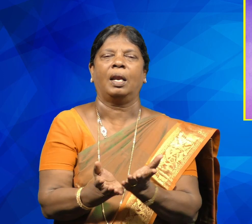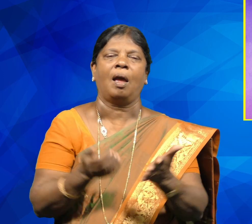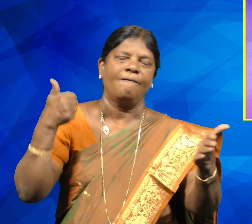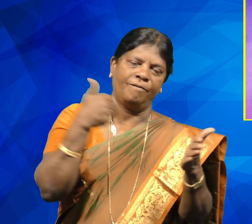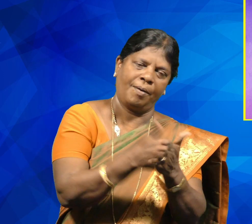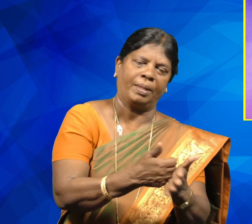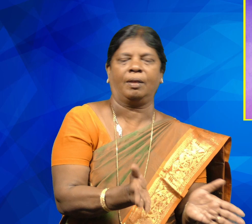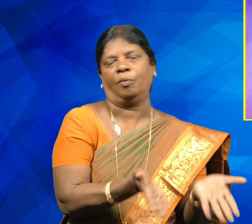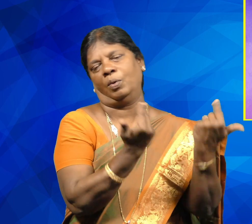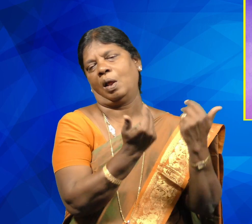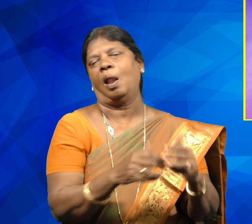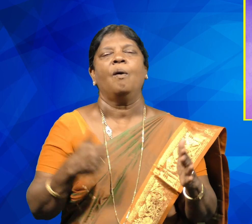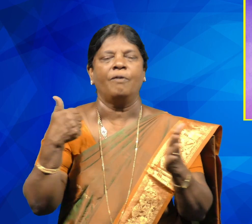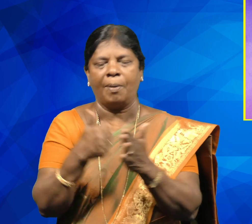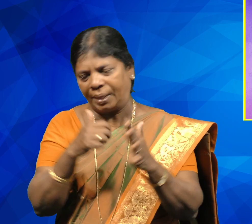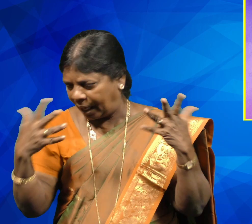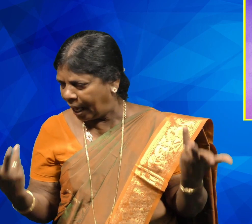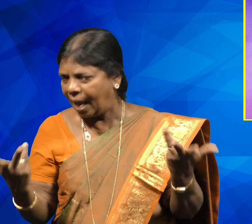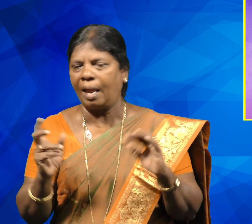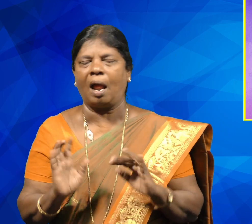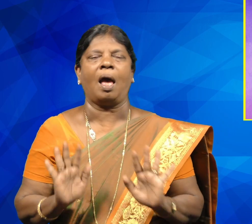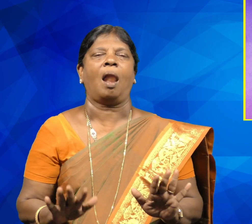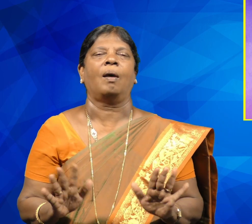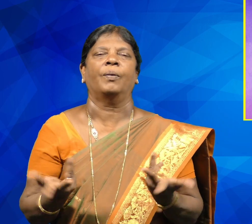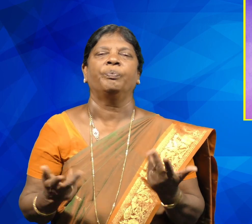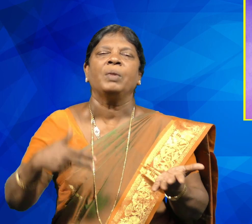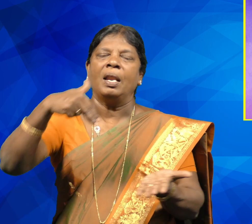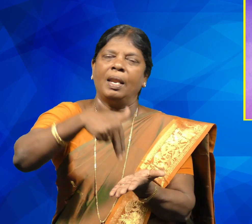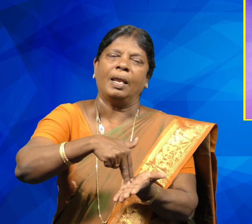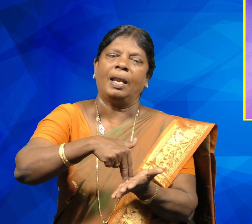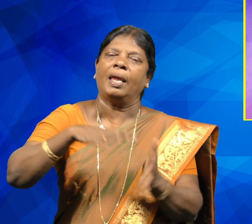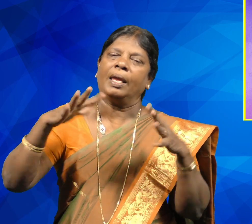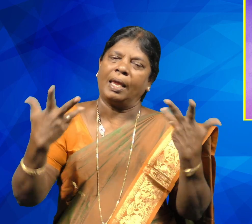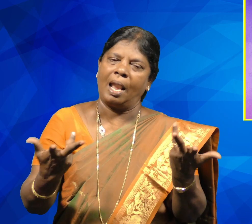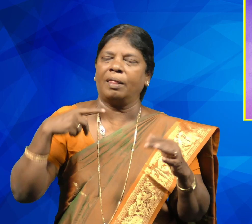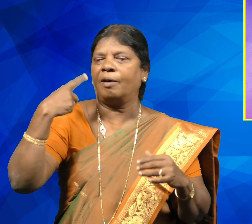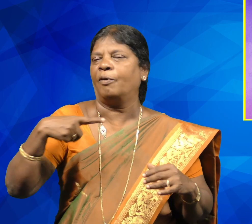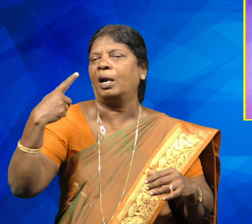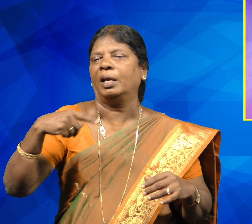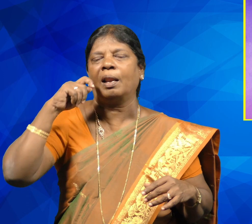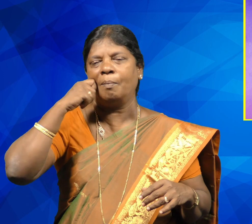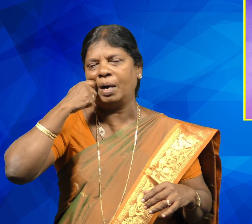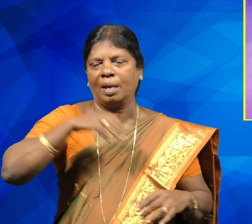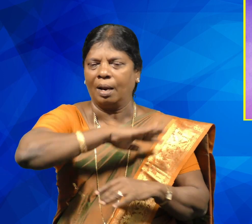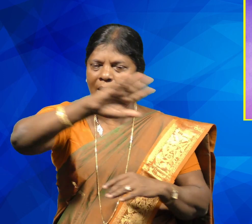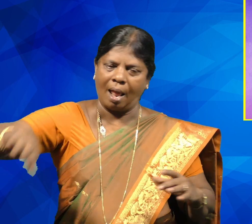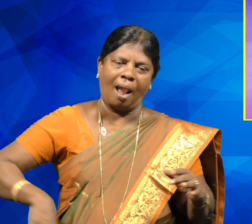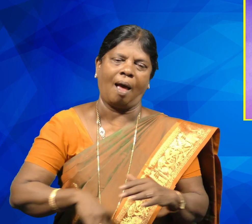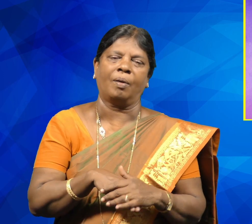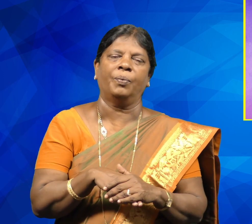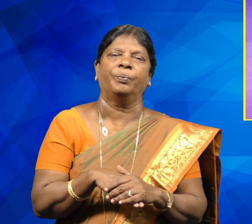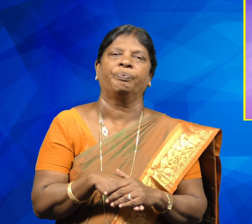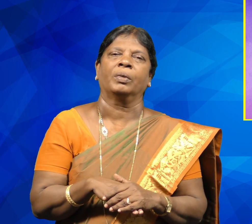உலகத்தில் விபத்து ஏற்பட்டாலும் விபத்து ஏற்படவில்லை என்றாலும் நிலையில்லாத வாழ்வை வாழ்கிற